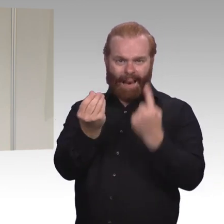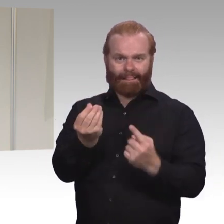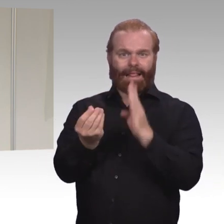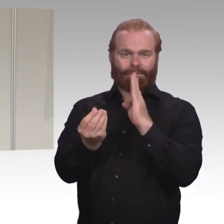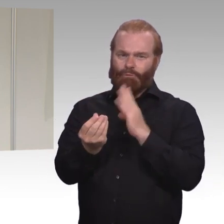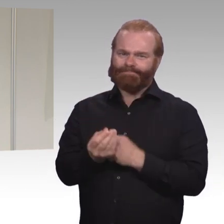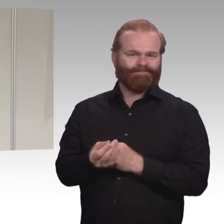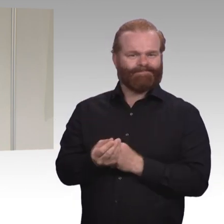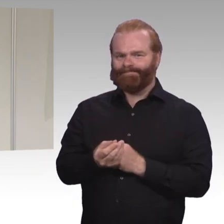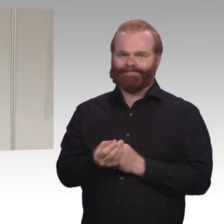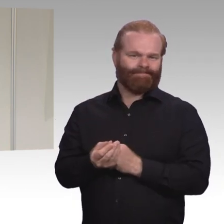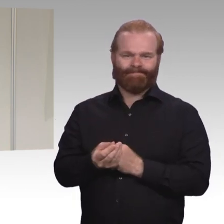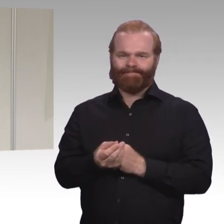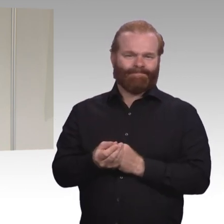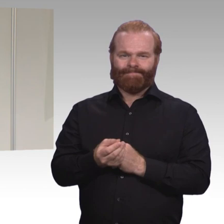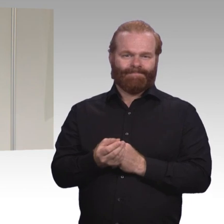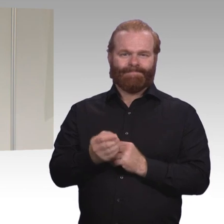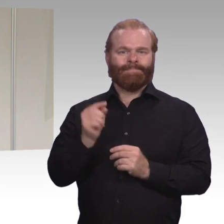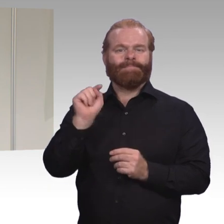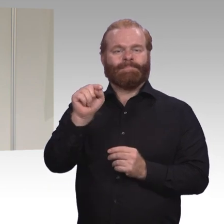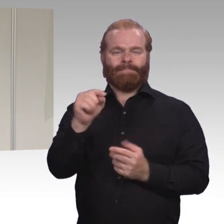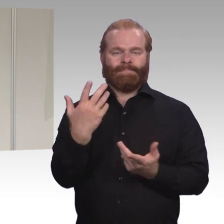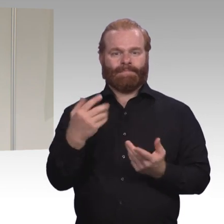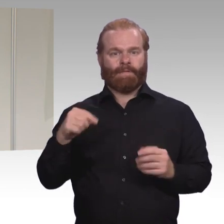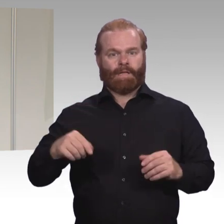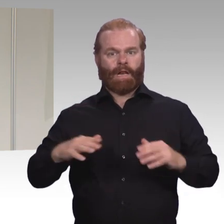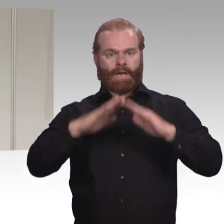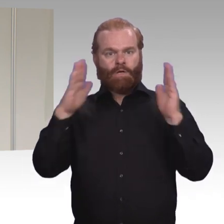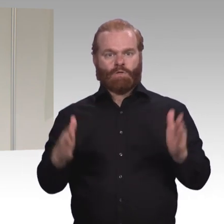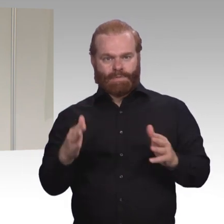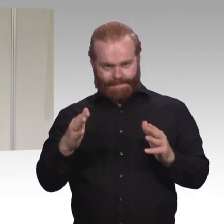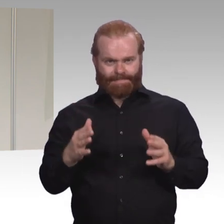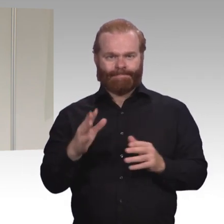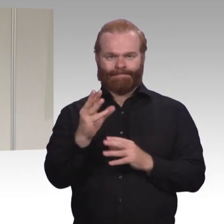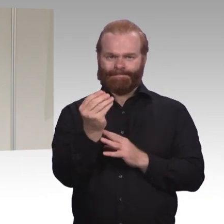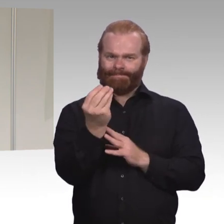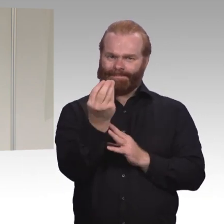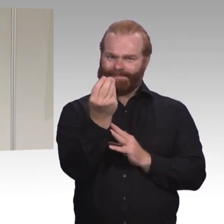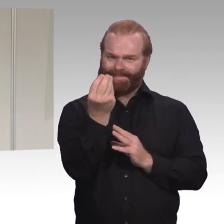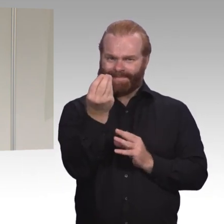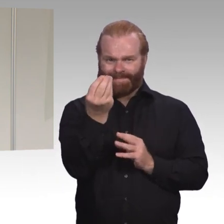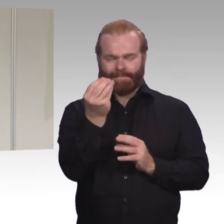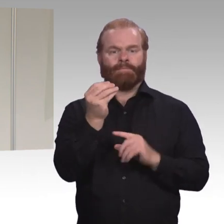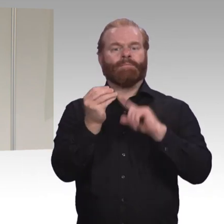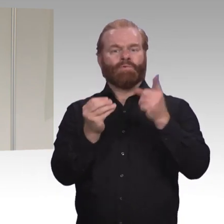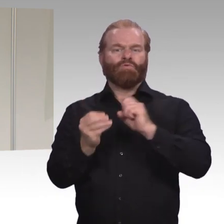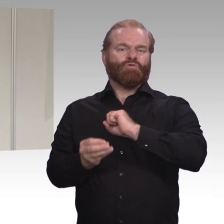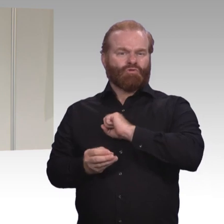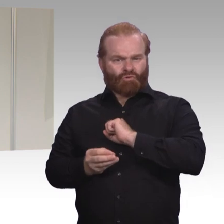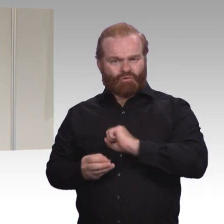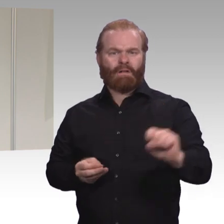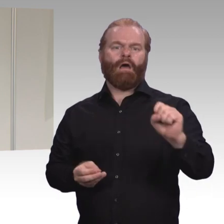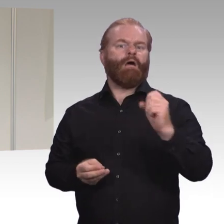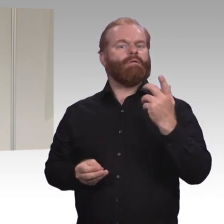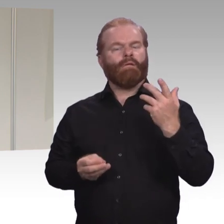reibungsloser als bisher in Personal und Material sichtbar und spürbar investiert werden. Das